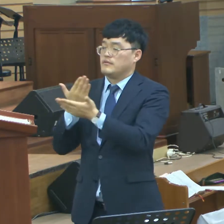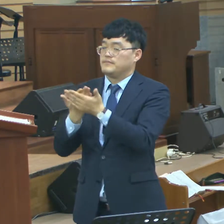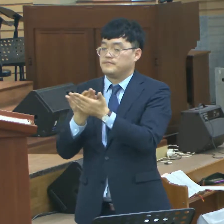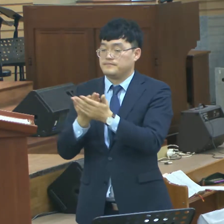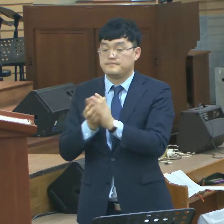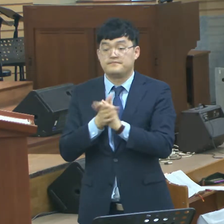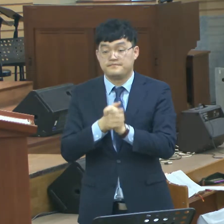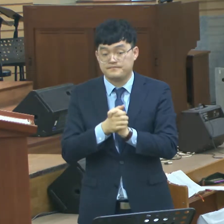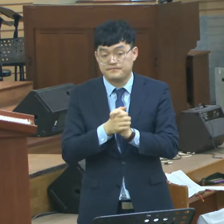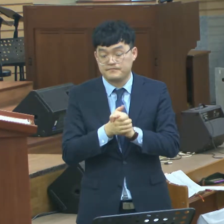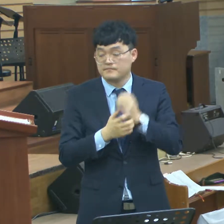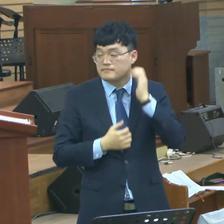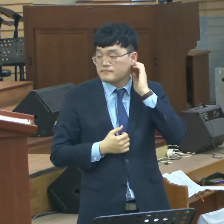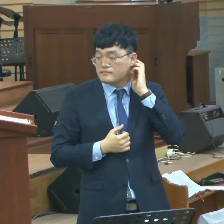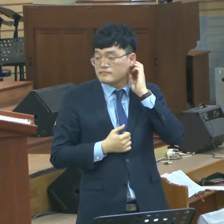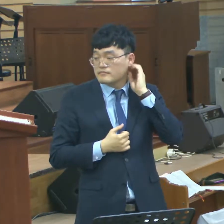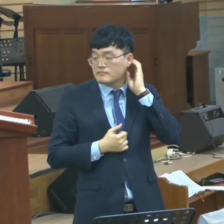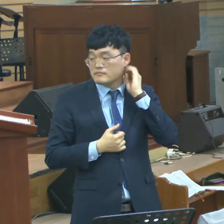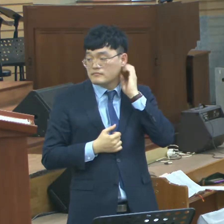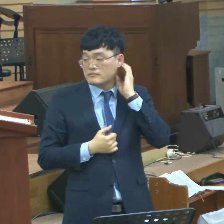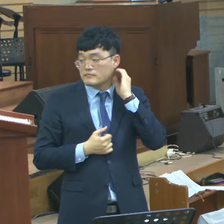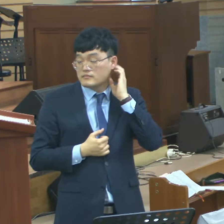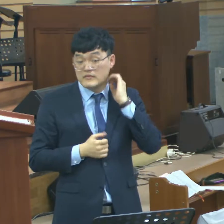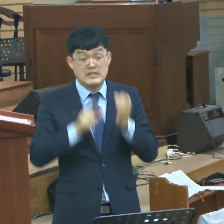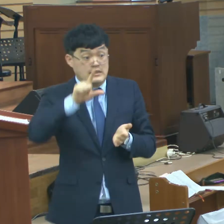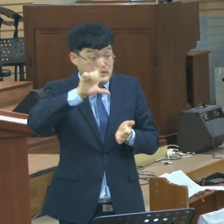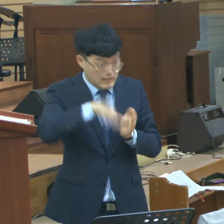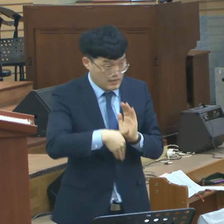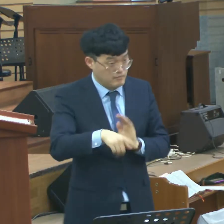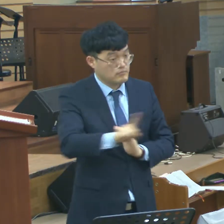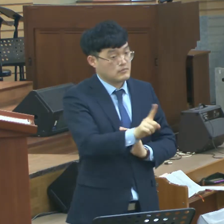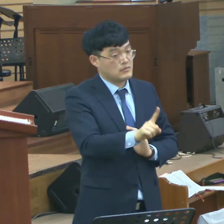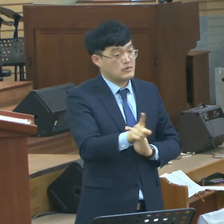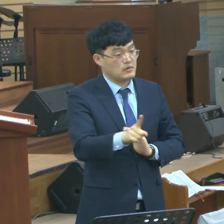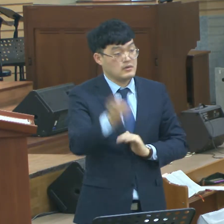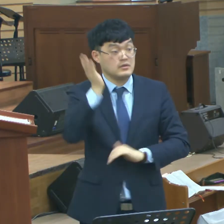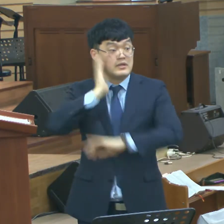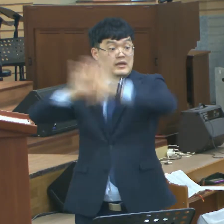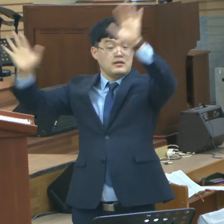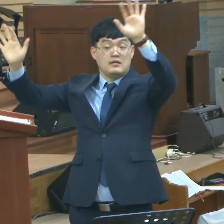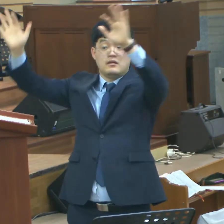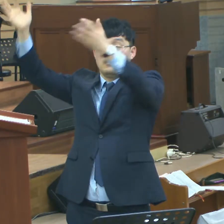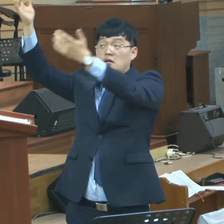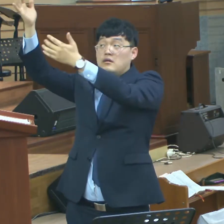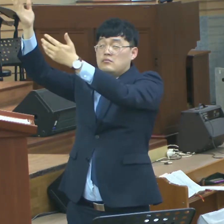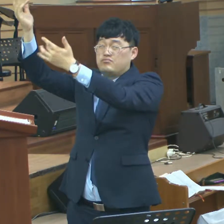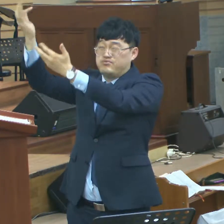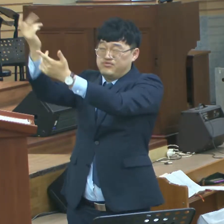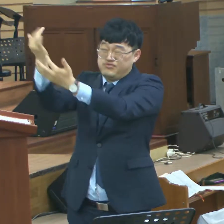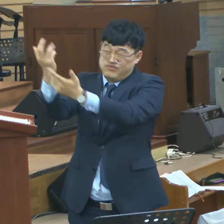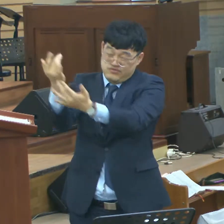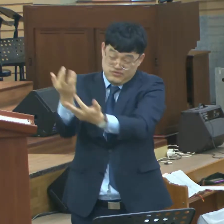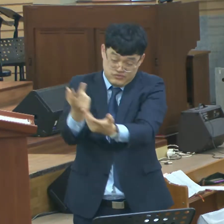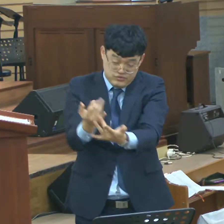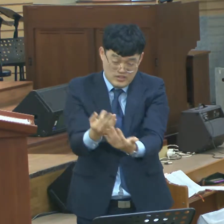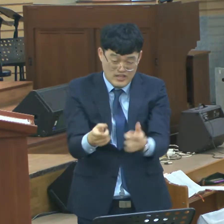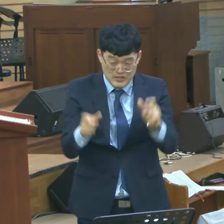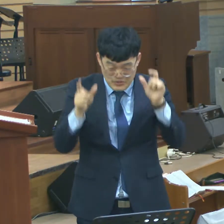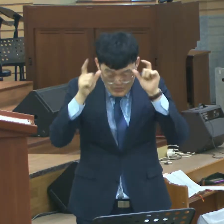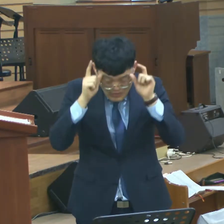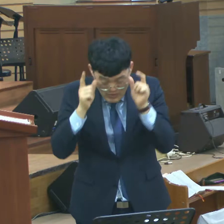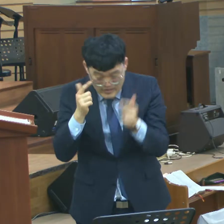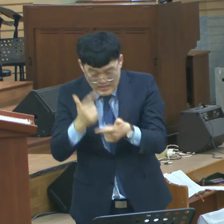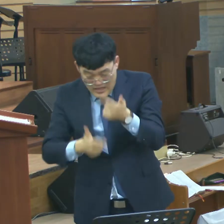그렇게 간구했습니다. 그때 불이 하늘에서 내려와 번제물과 나무와 돌과